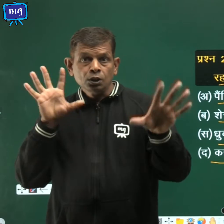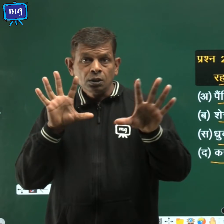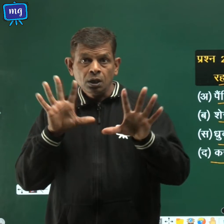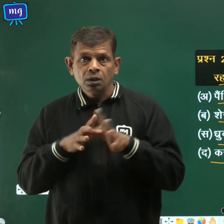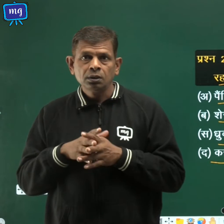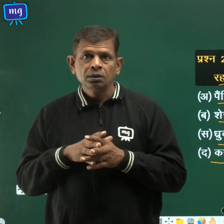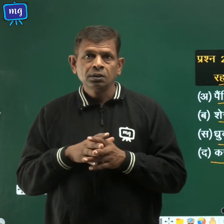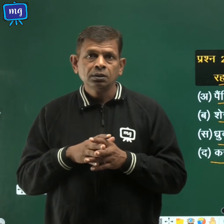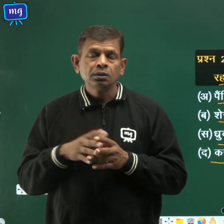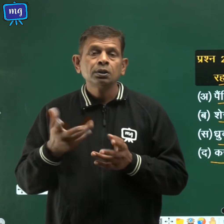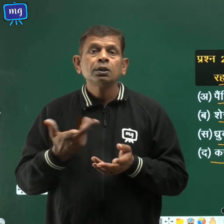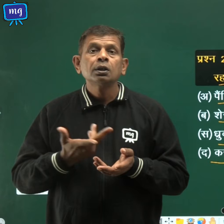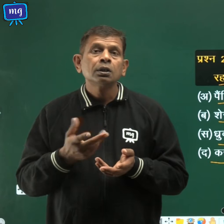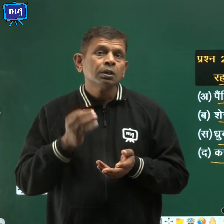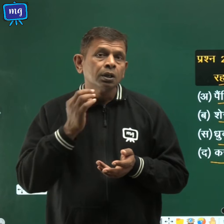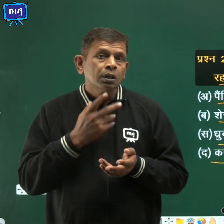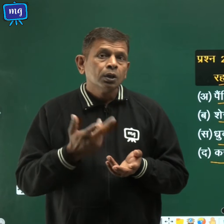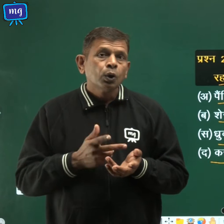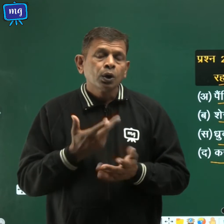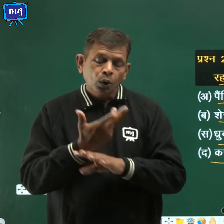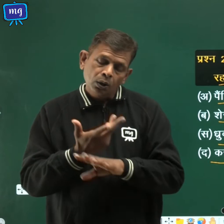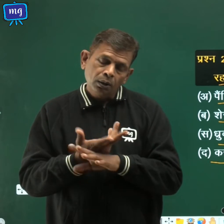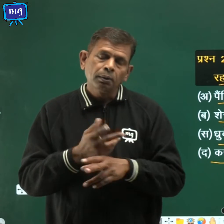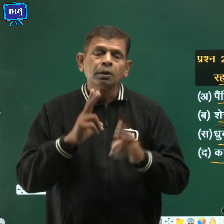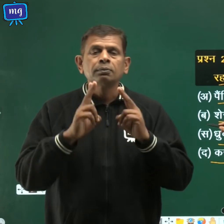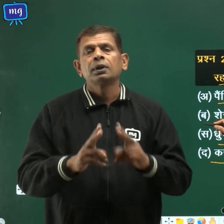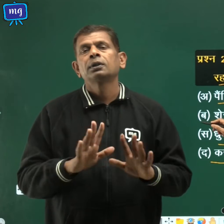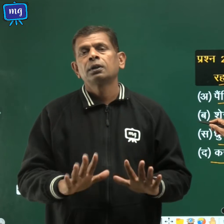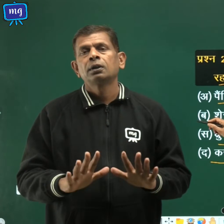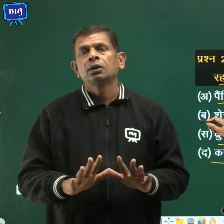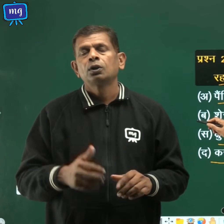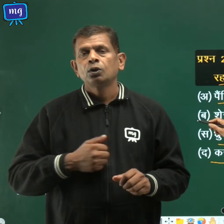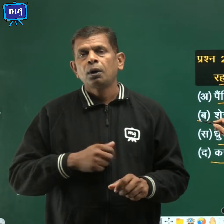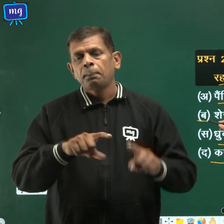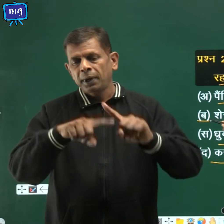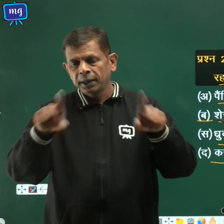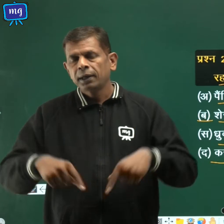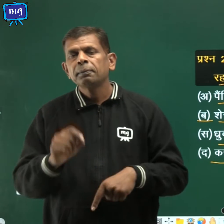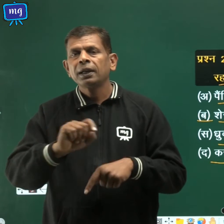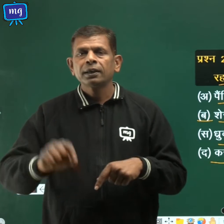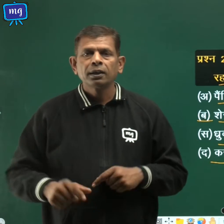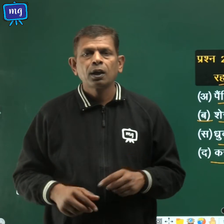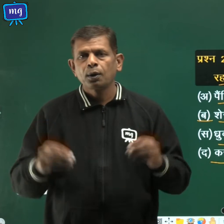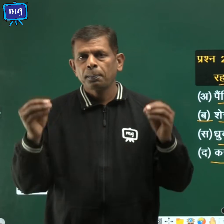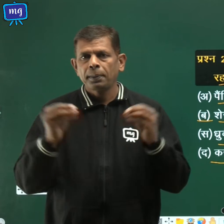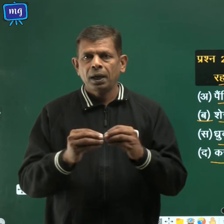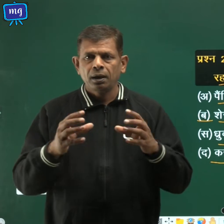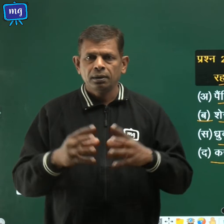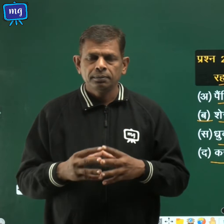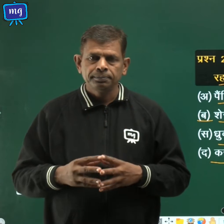उष्णकटिबंधीय आवास में रहता है, तो हम यहां ब्रैकेट में लिखेंगे ब।